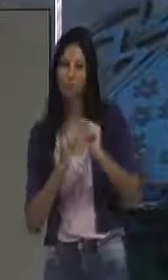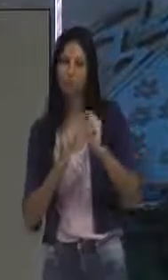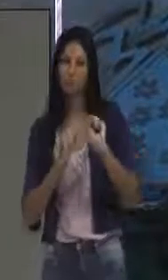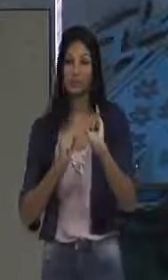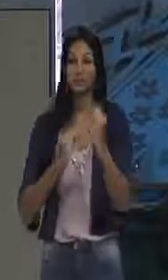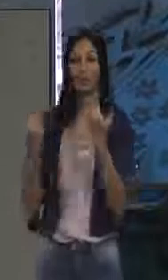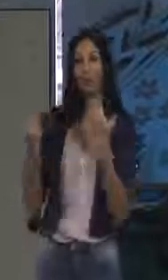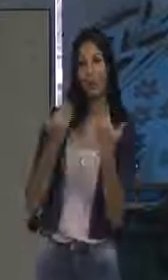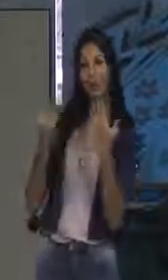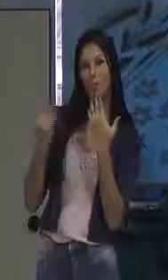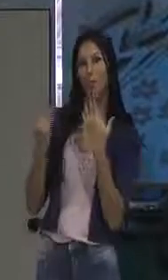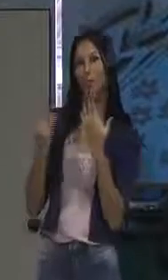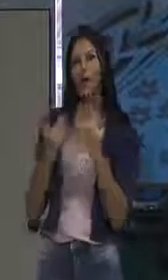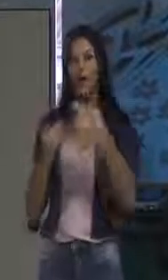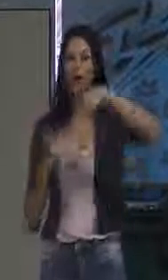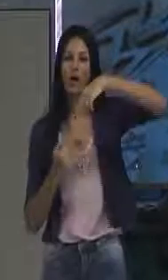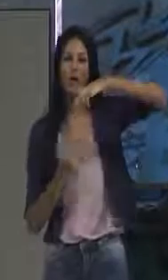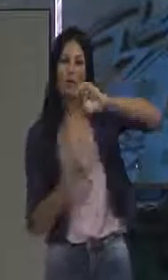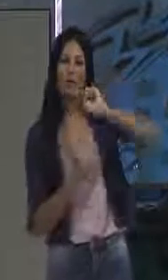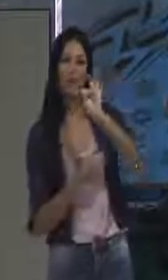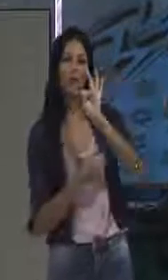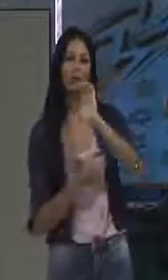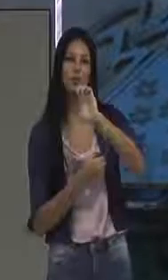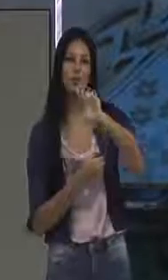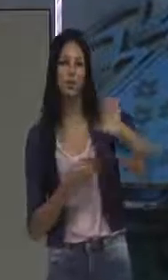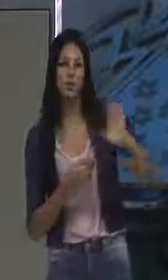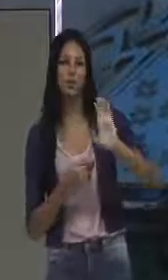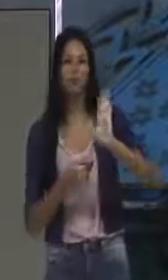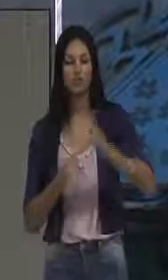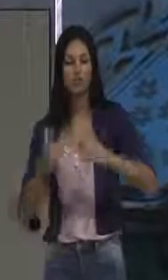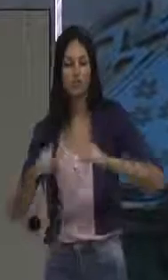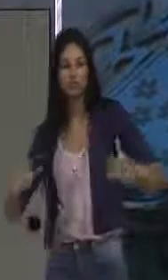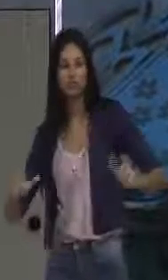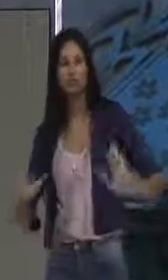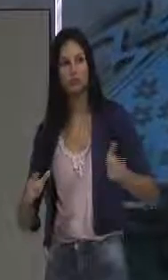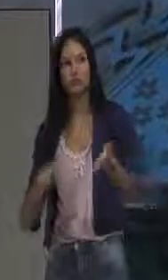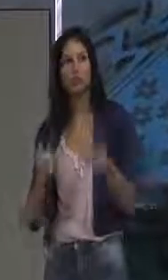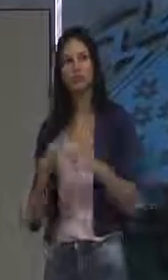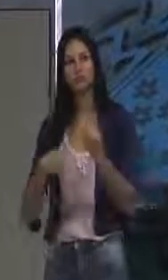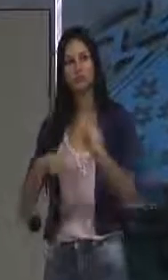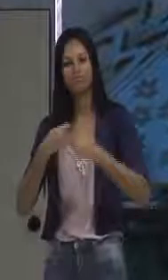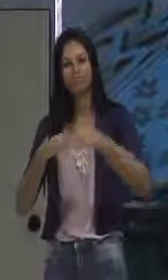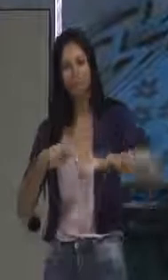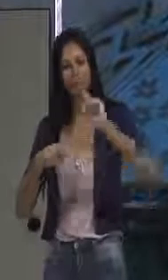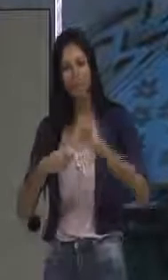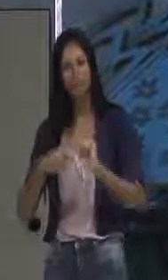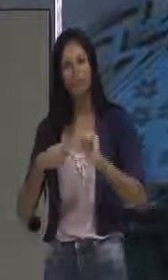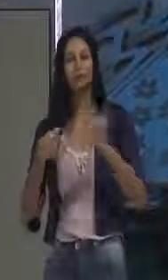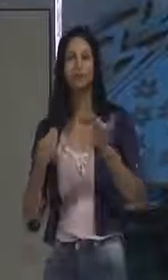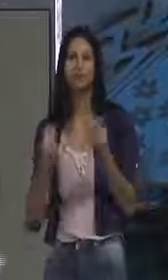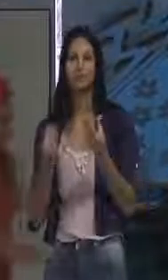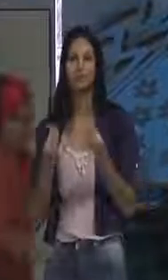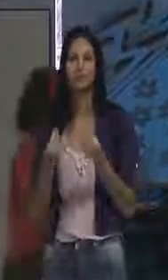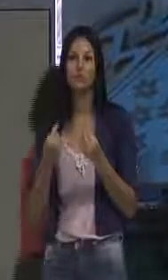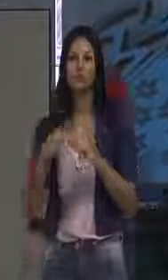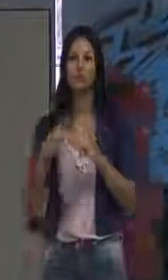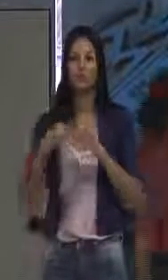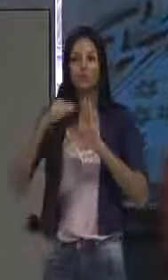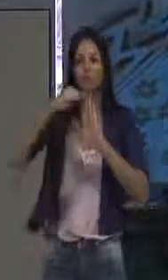por exemplo, a uma Nestlé que vai para milhões de toneladas ano. Então, nosso negócio ainda é muito pequeno e a escala é o que define preço, né?